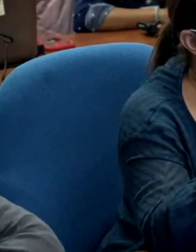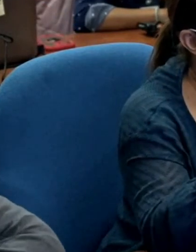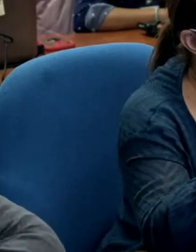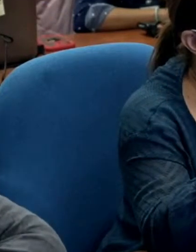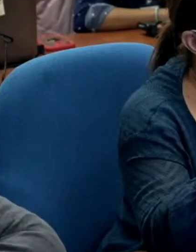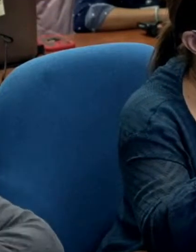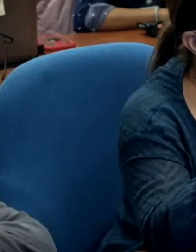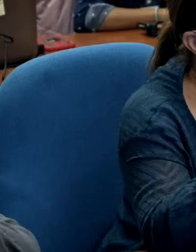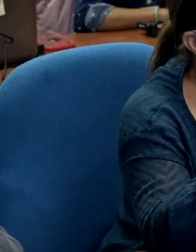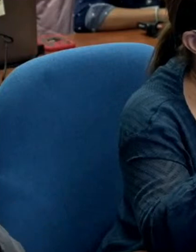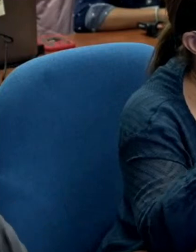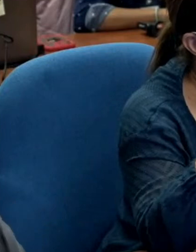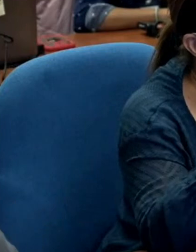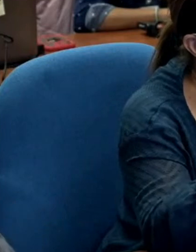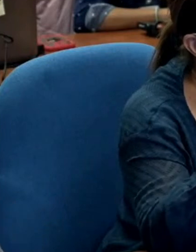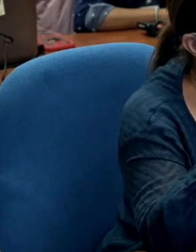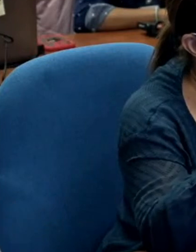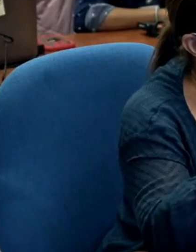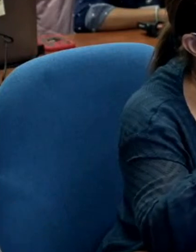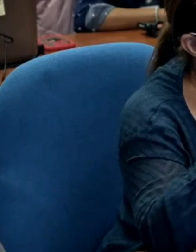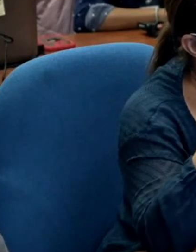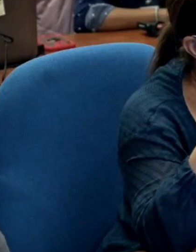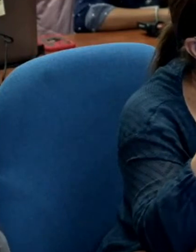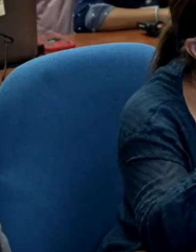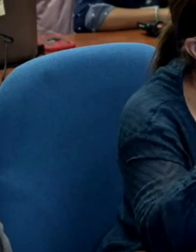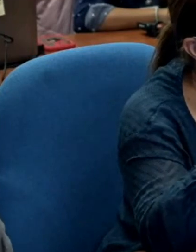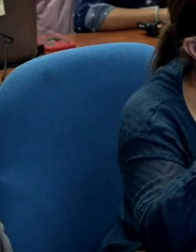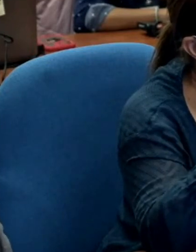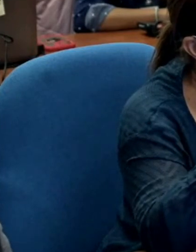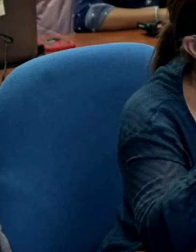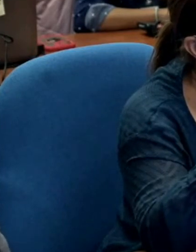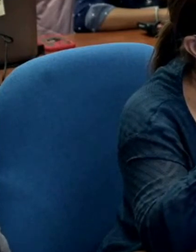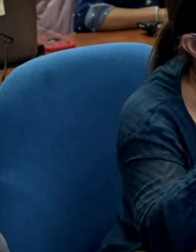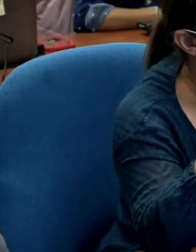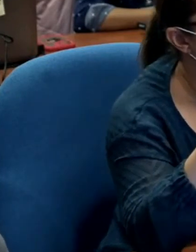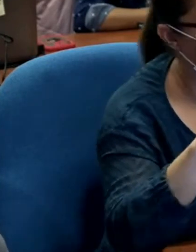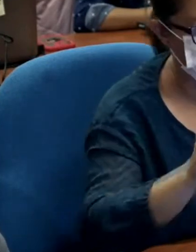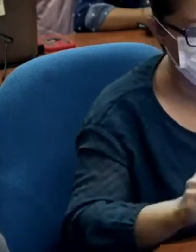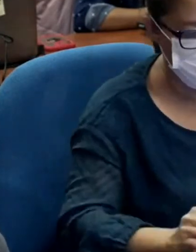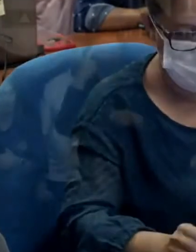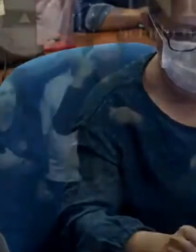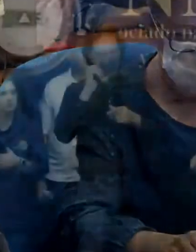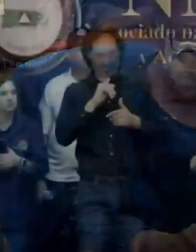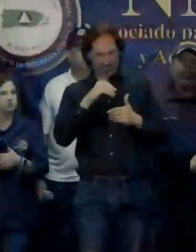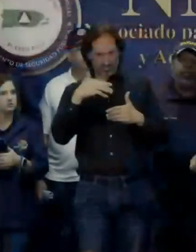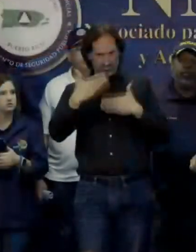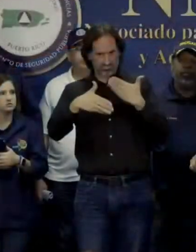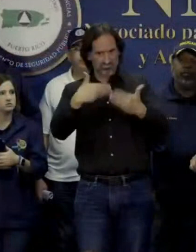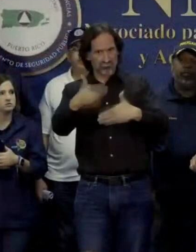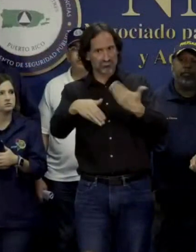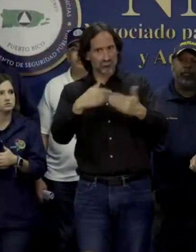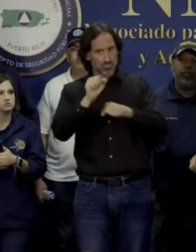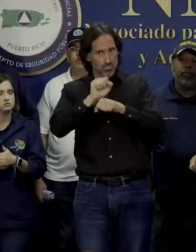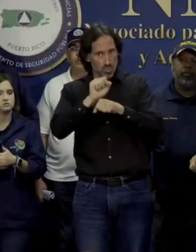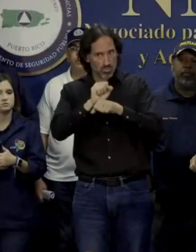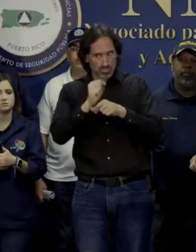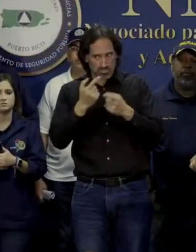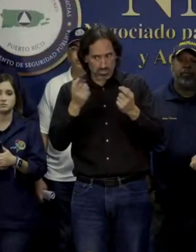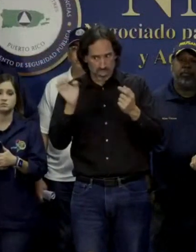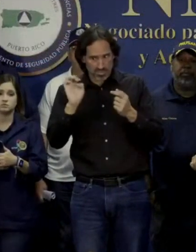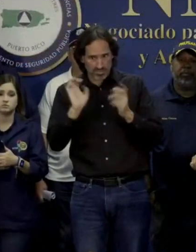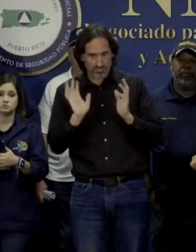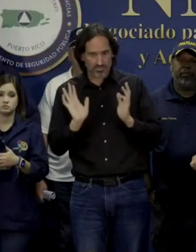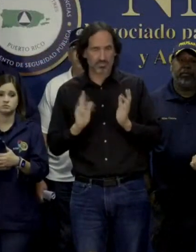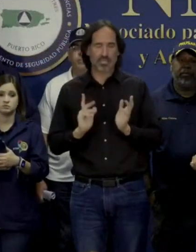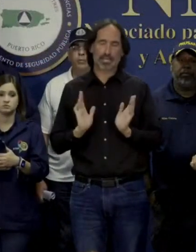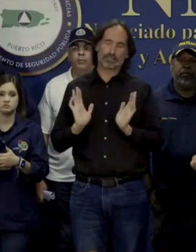retomen su trabajo ahora en emergencia. ¿Usted cree que Luma necesita estos empleados o no? Bueno, esa es una decisión del gobierno porque esos